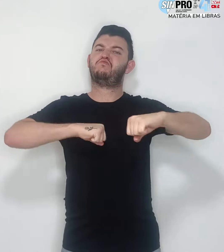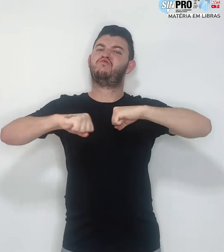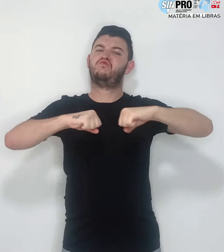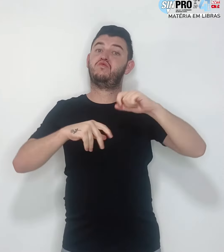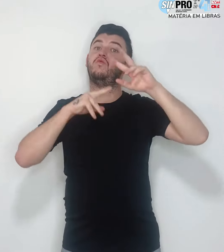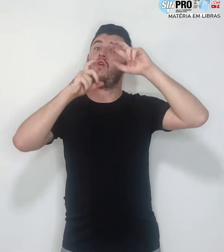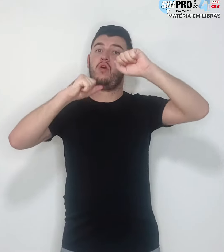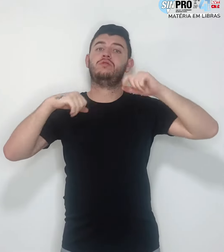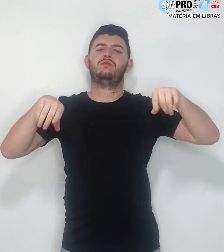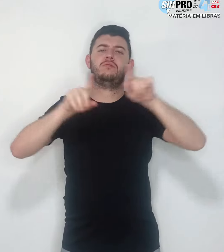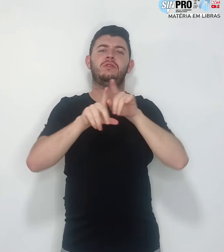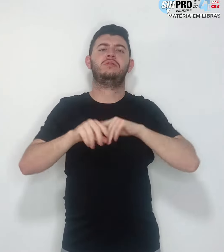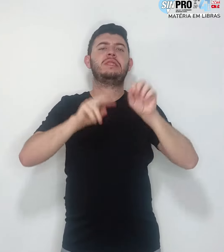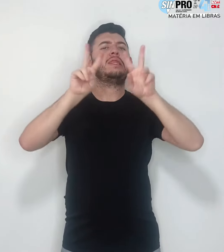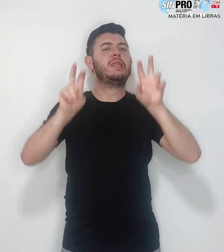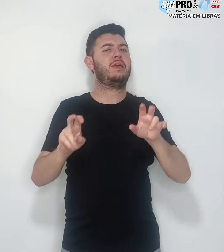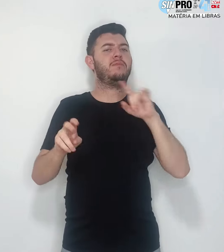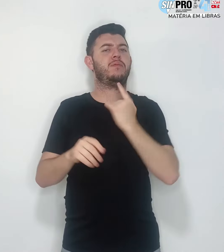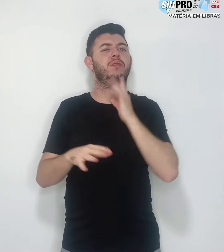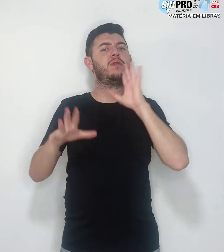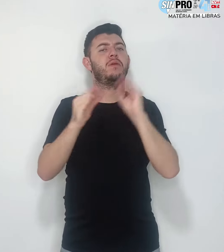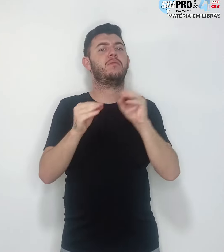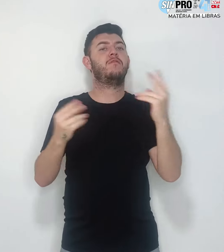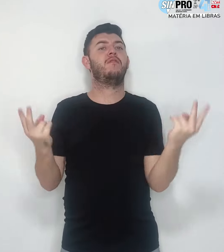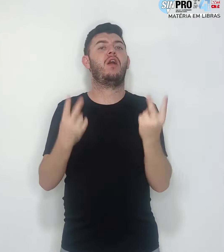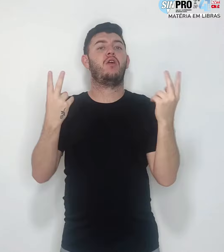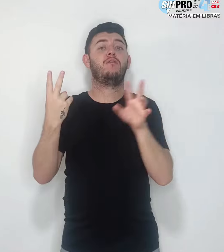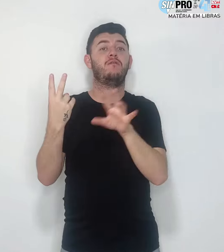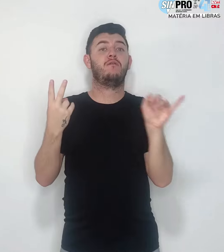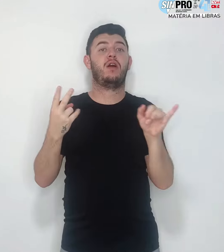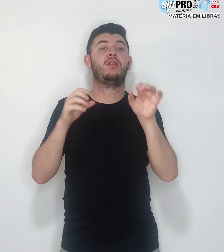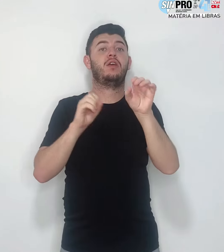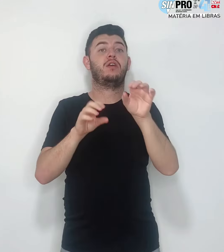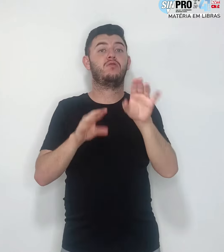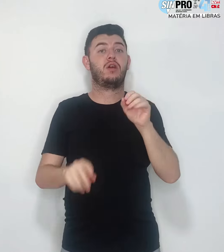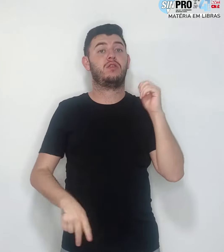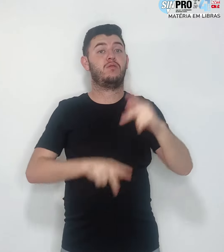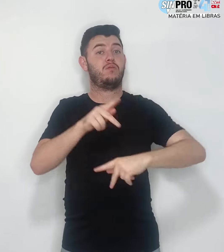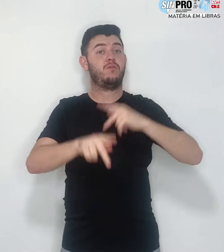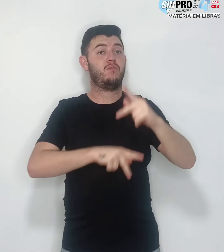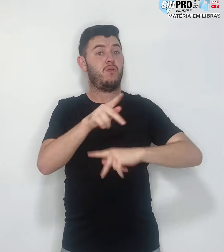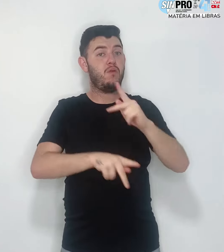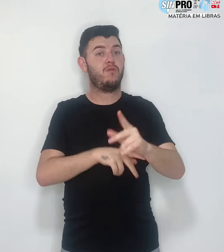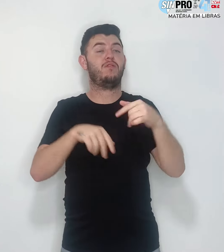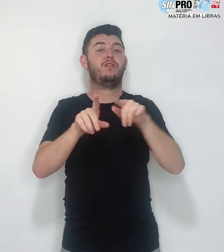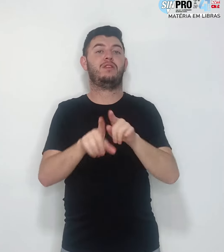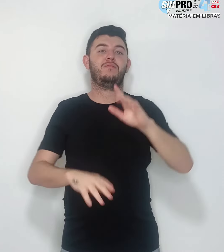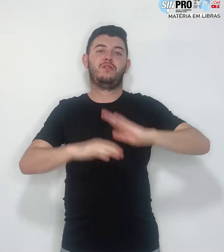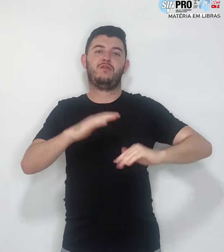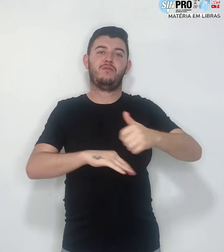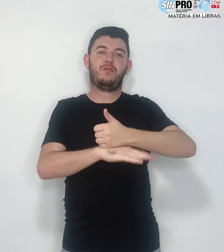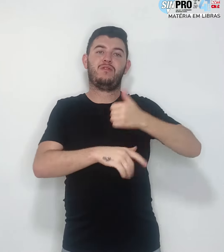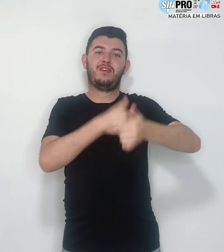profissionais. Entre as ações realizadas pelo SimproDF estão a luta pelo